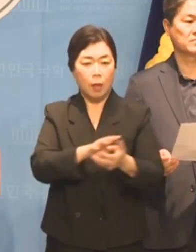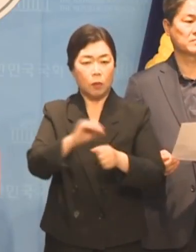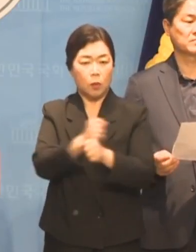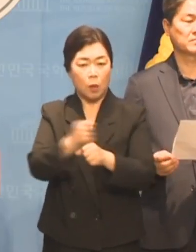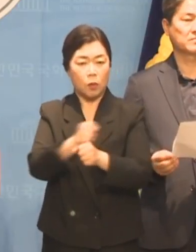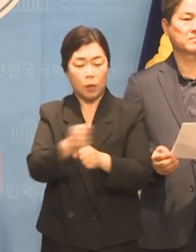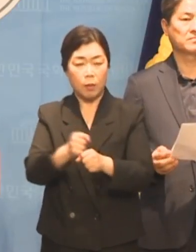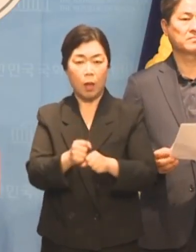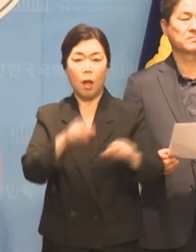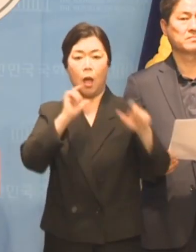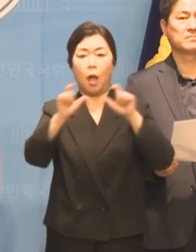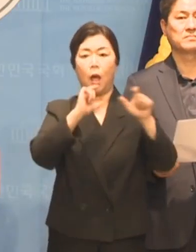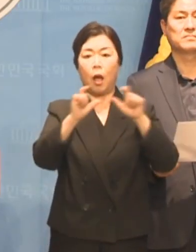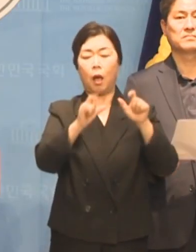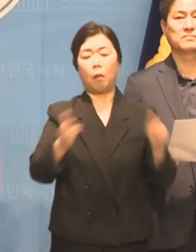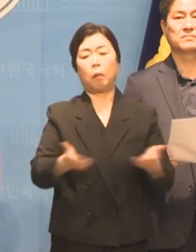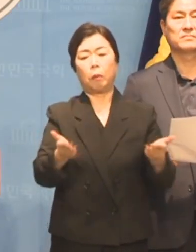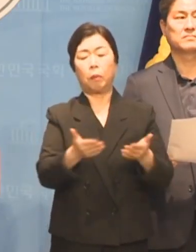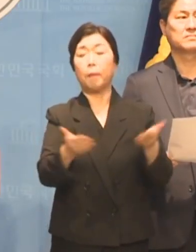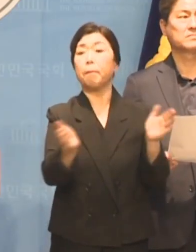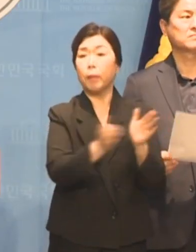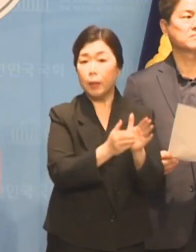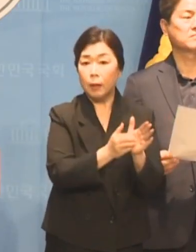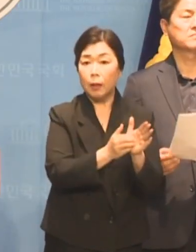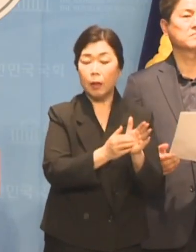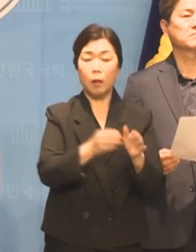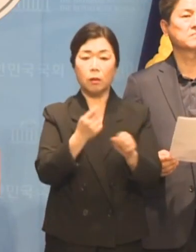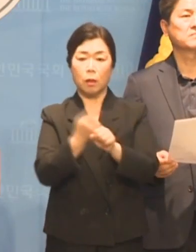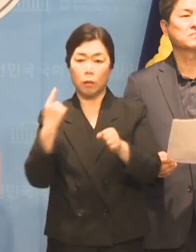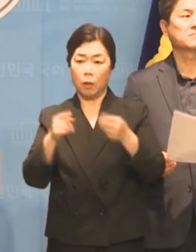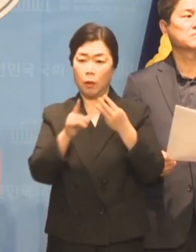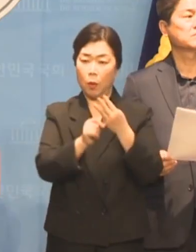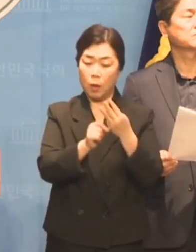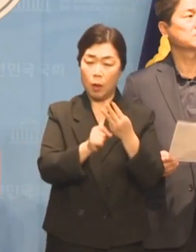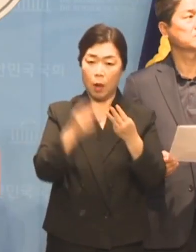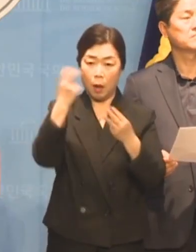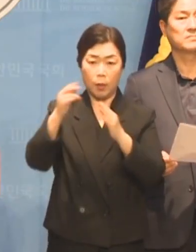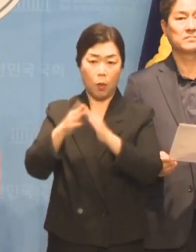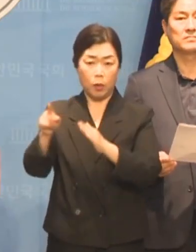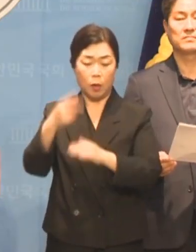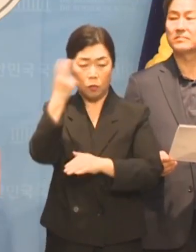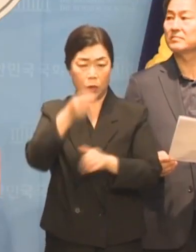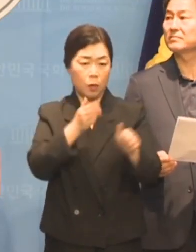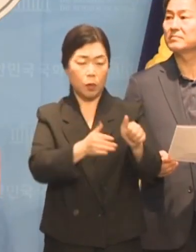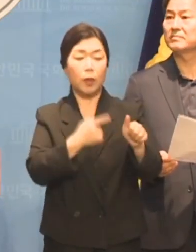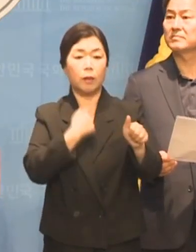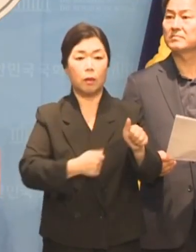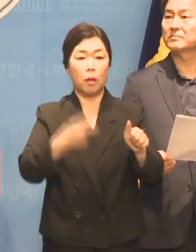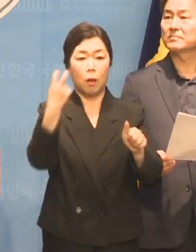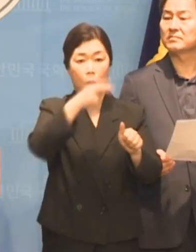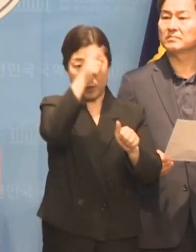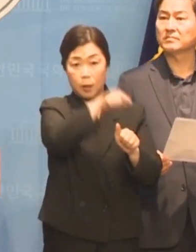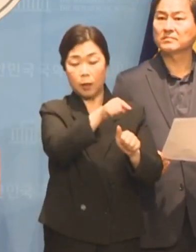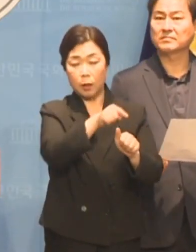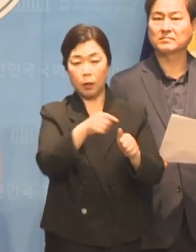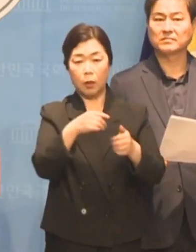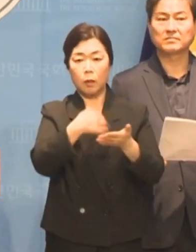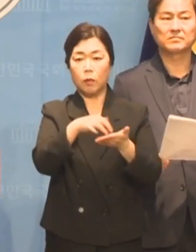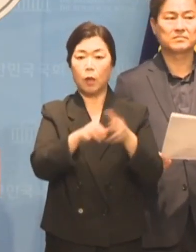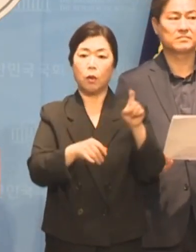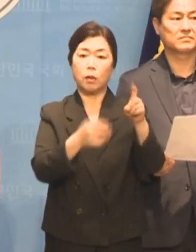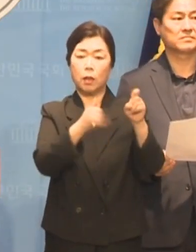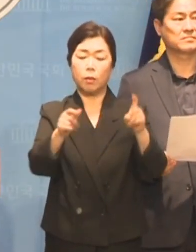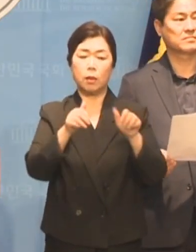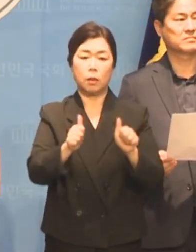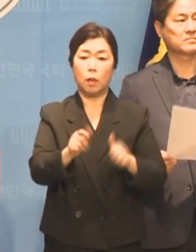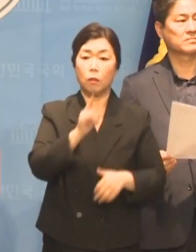조작이라며 대대적인 여론몰이를 해왔으며 지난해 3월 감사원으로부터 수사 요청을 받은 검찰이 11명을 기소해